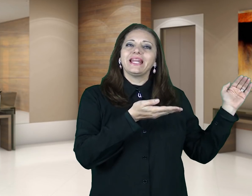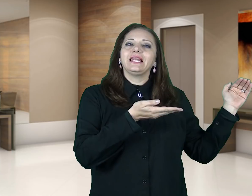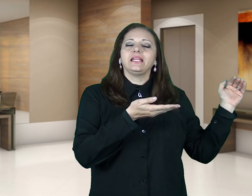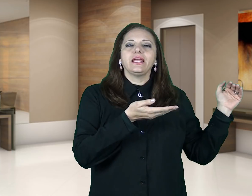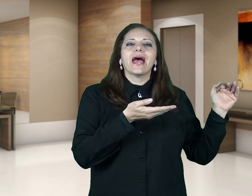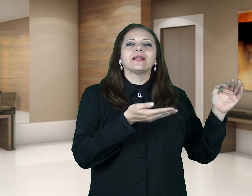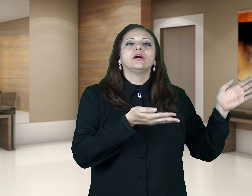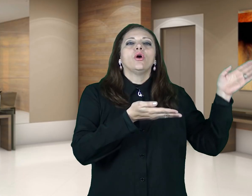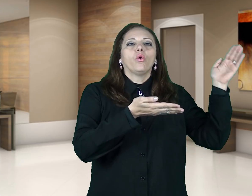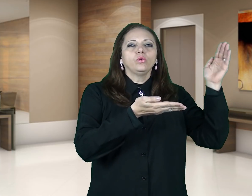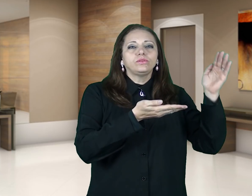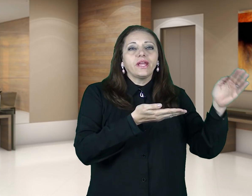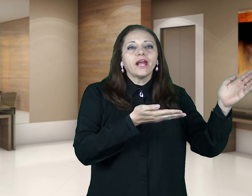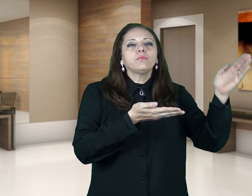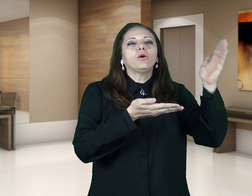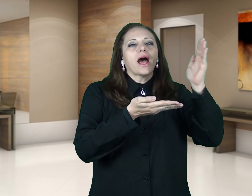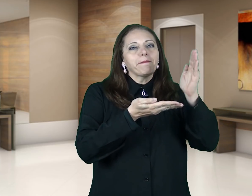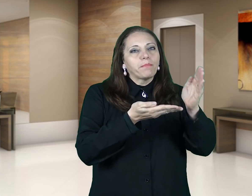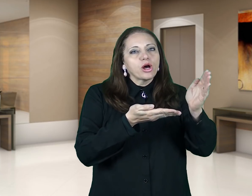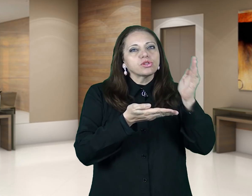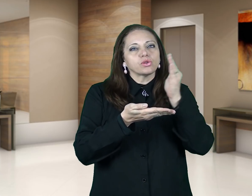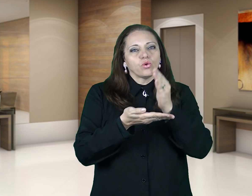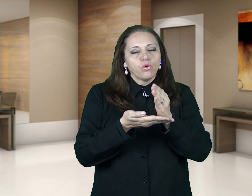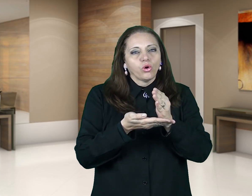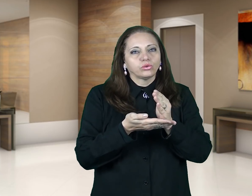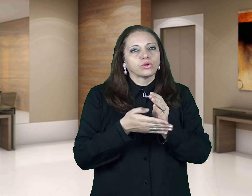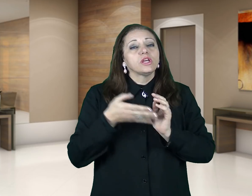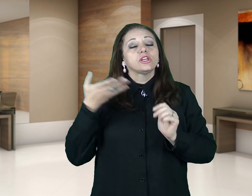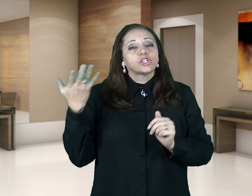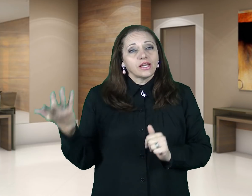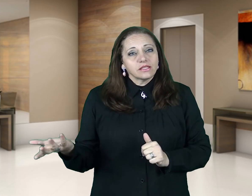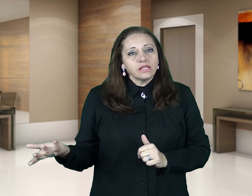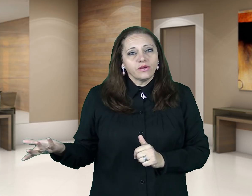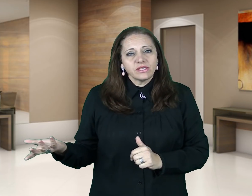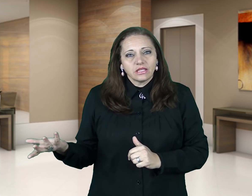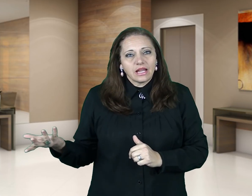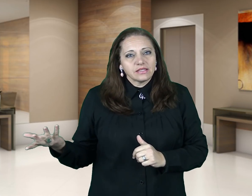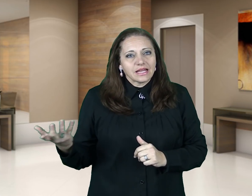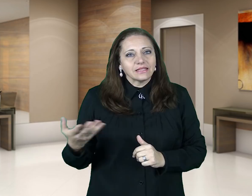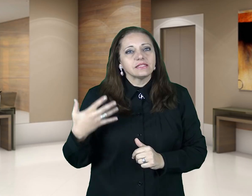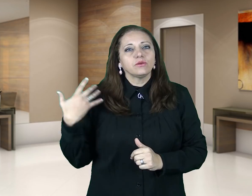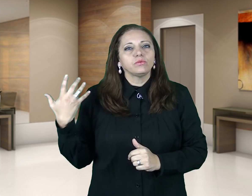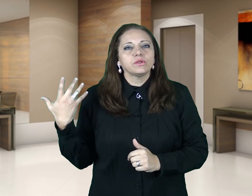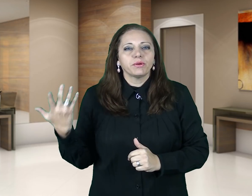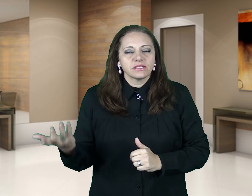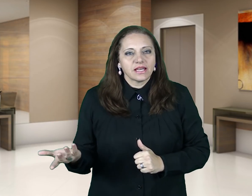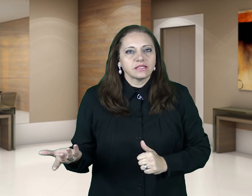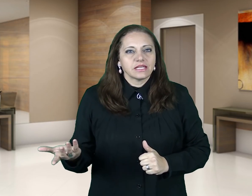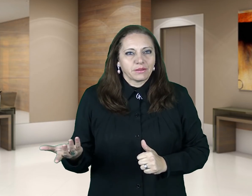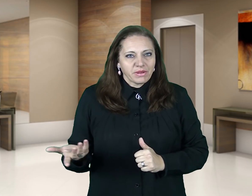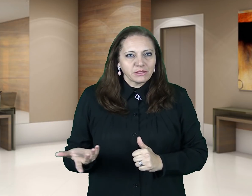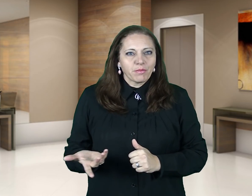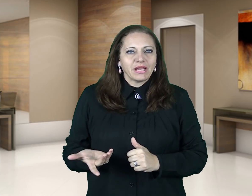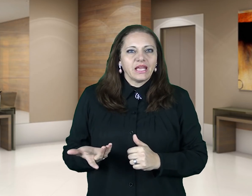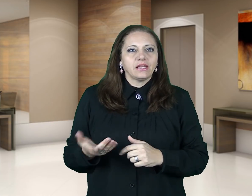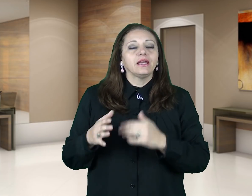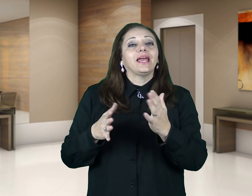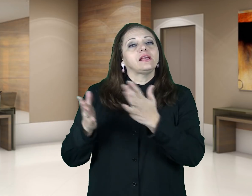maneira linear, um termo após o outro. Já nas línguas sinalizadas não se processa dessa mesma maneira em